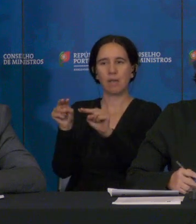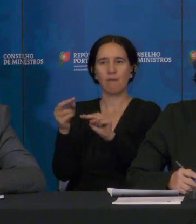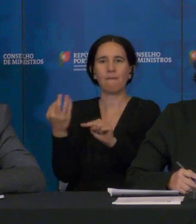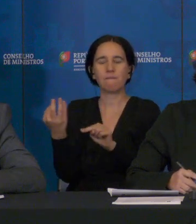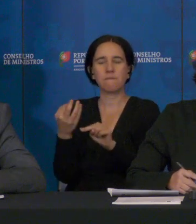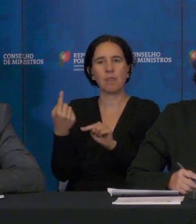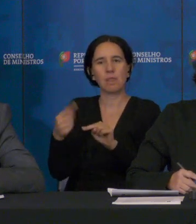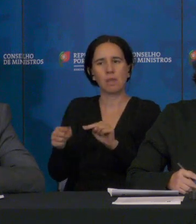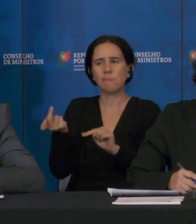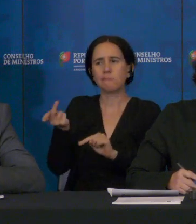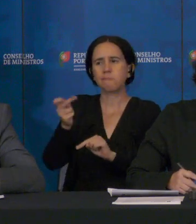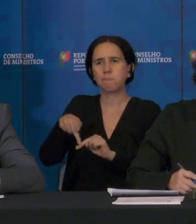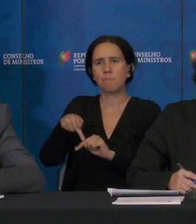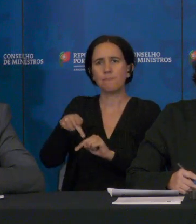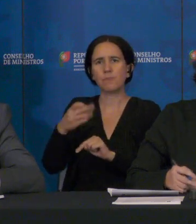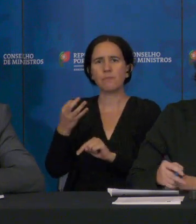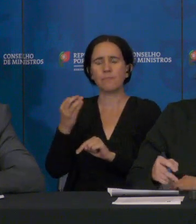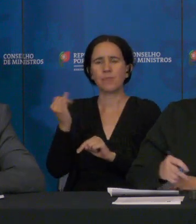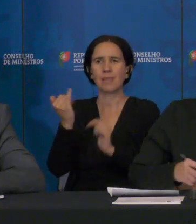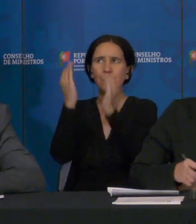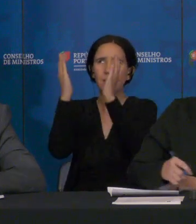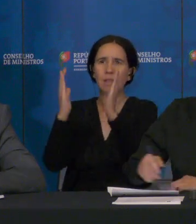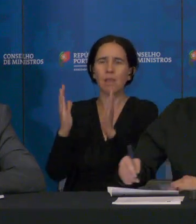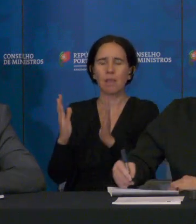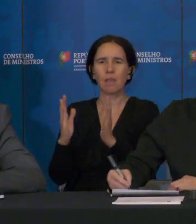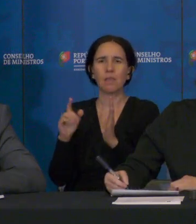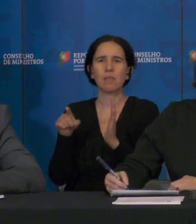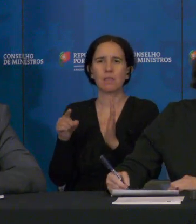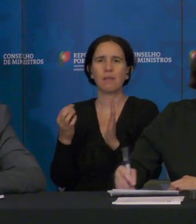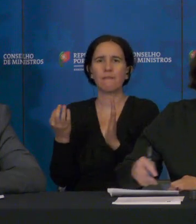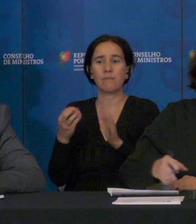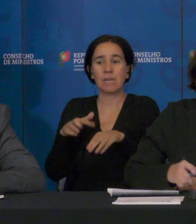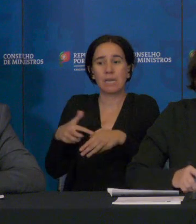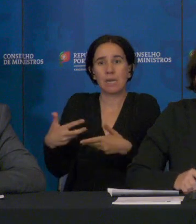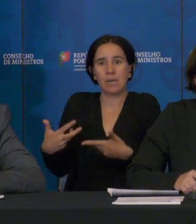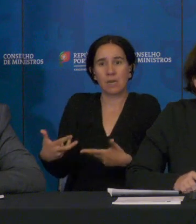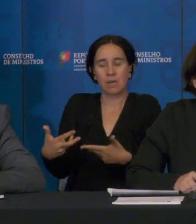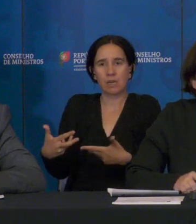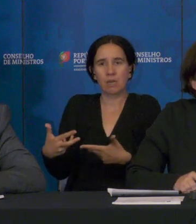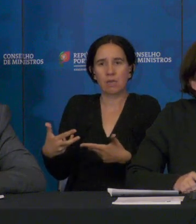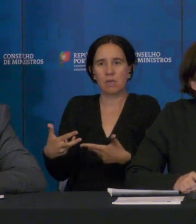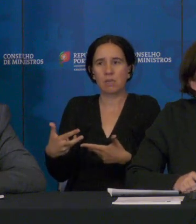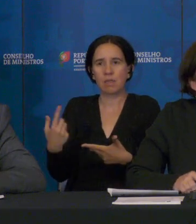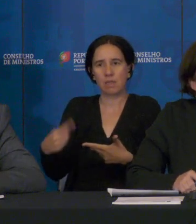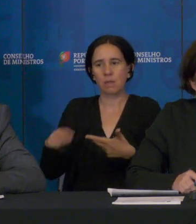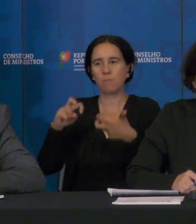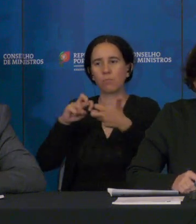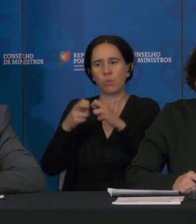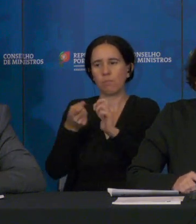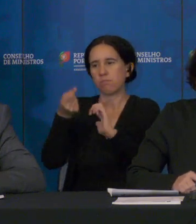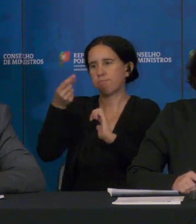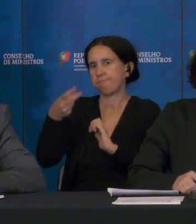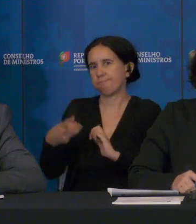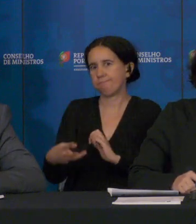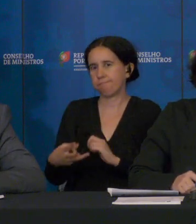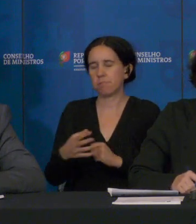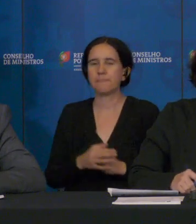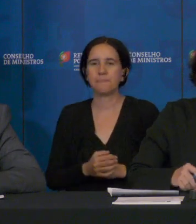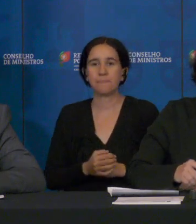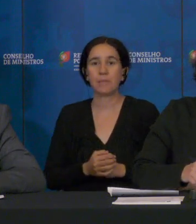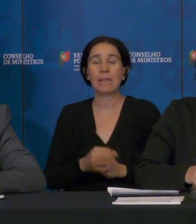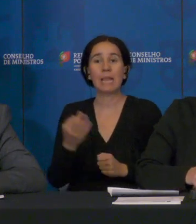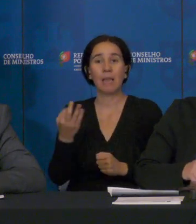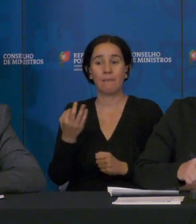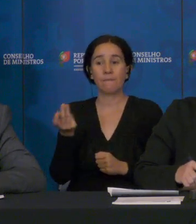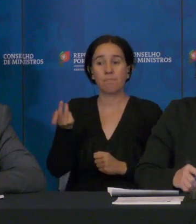dominada por uma entidade que neste momento tem problemas diversos. Aquilo que também